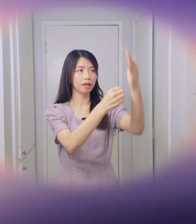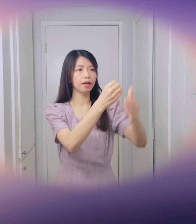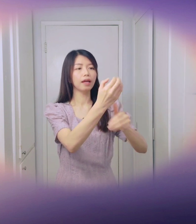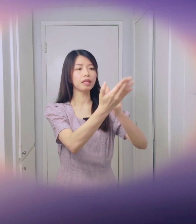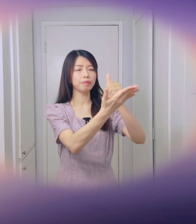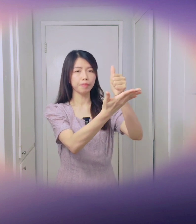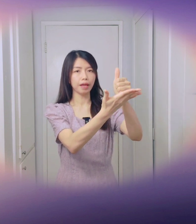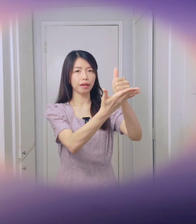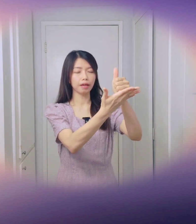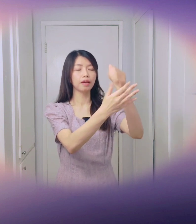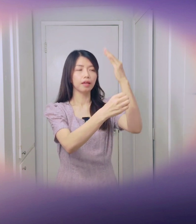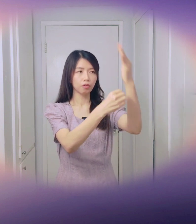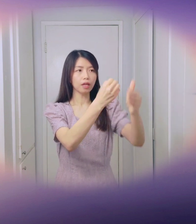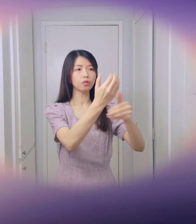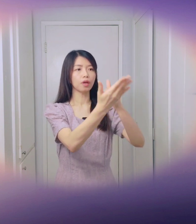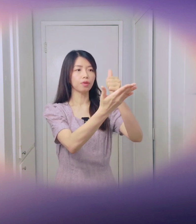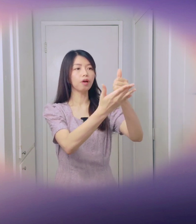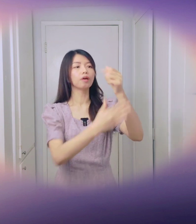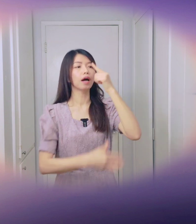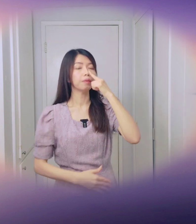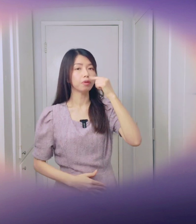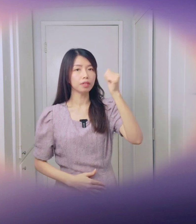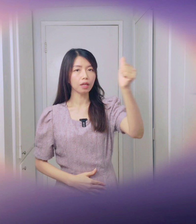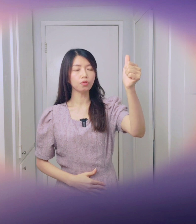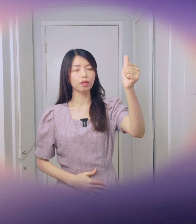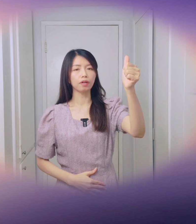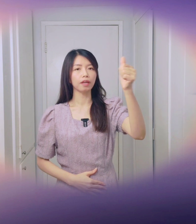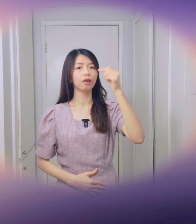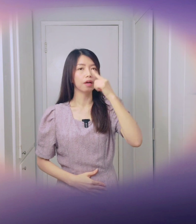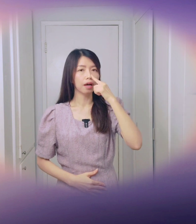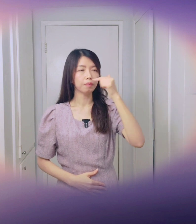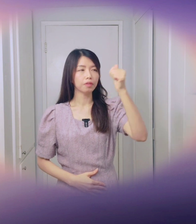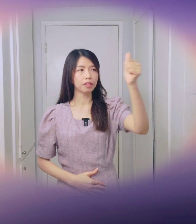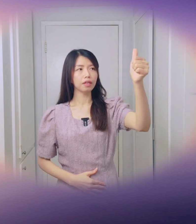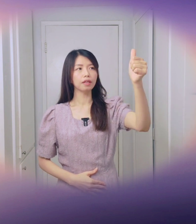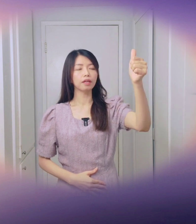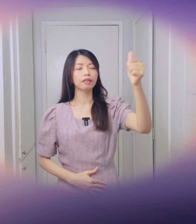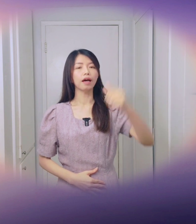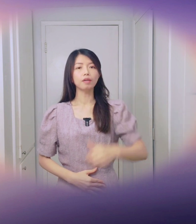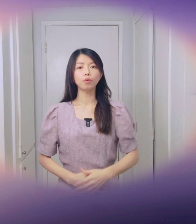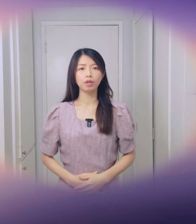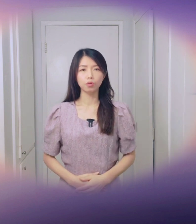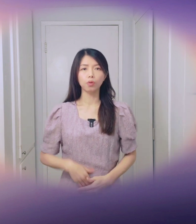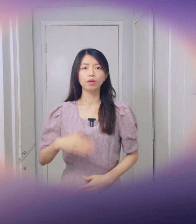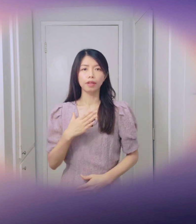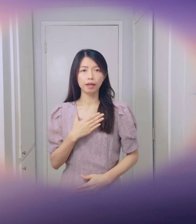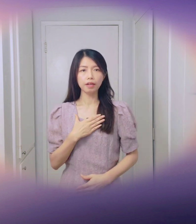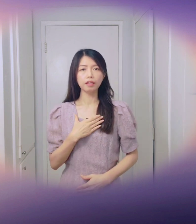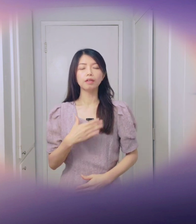올려놓으시면 하나님입니다. 이렇게 하셔도 되고요. 아버지 하셔도 될 것 같아요. 아버지, 나를